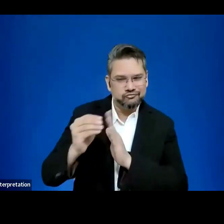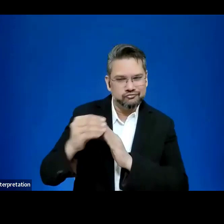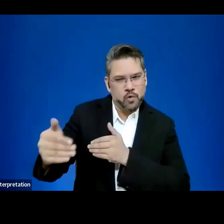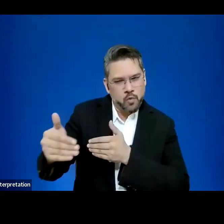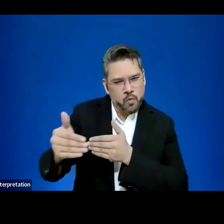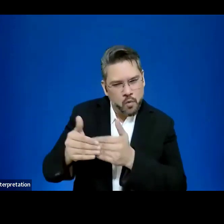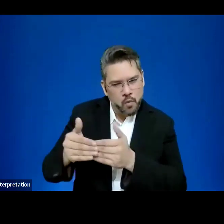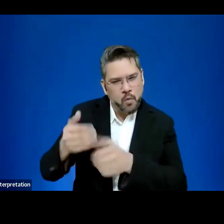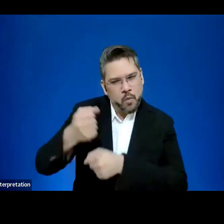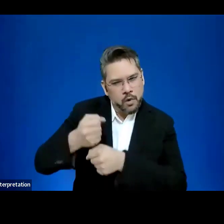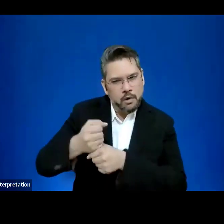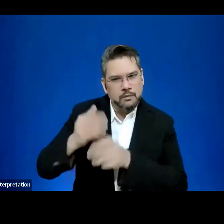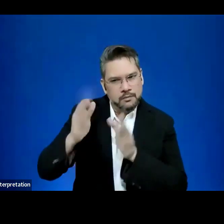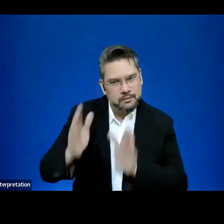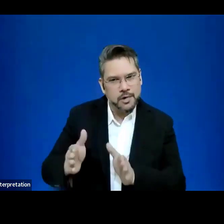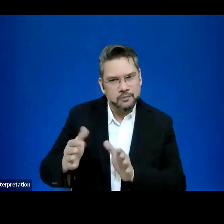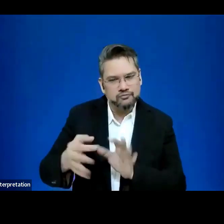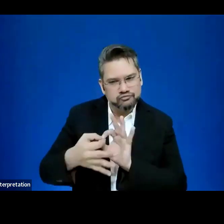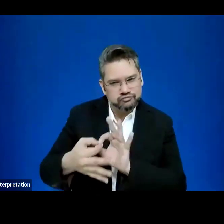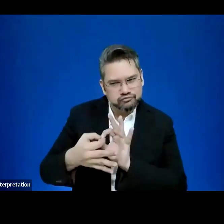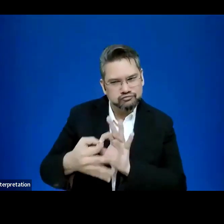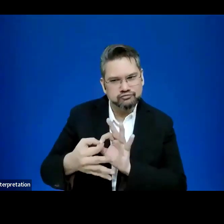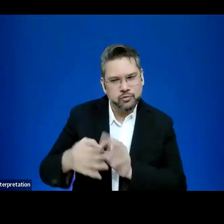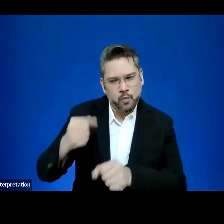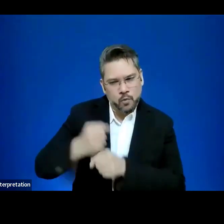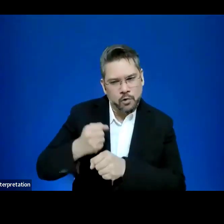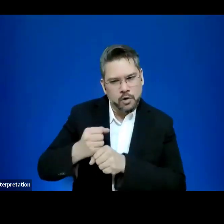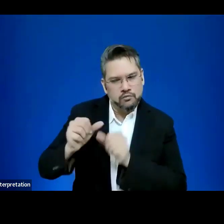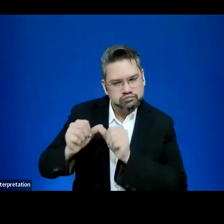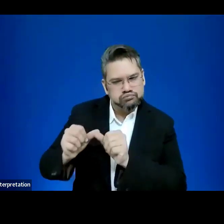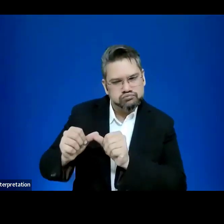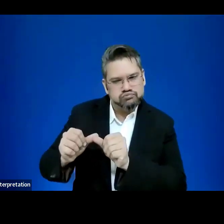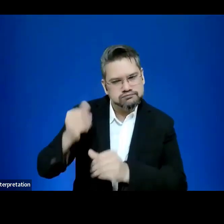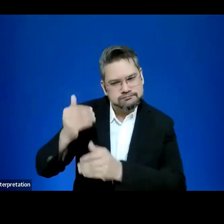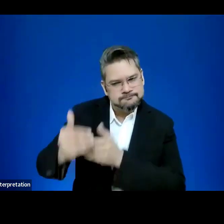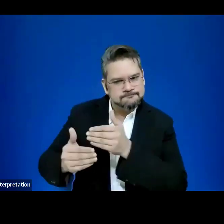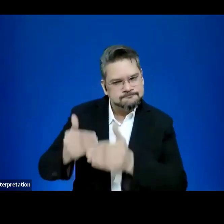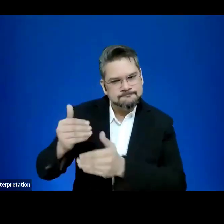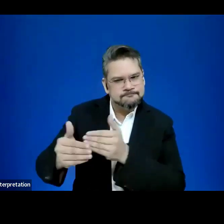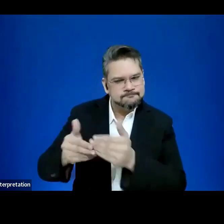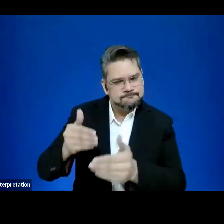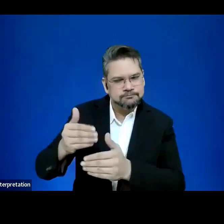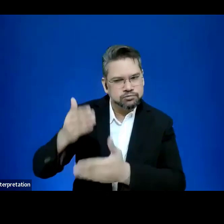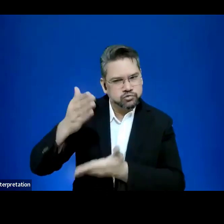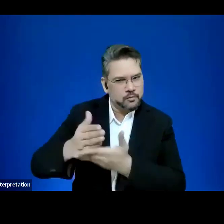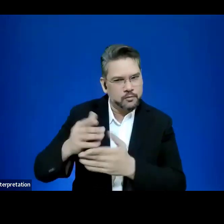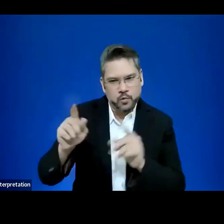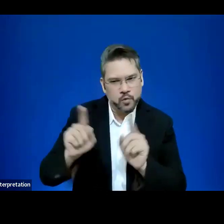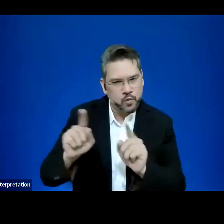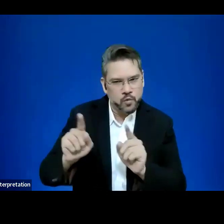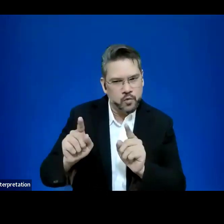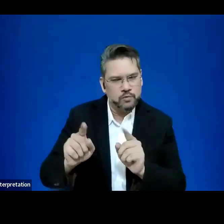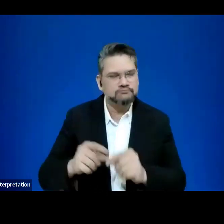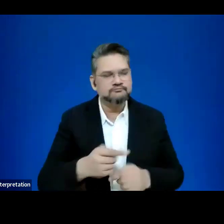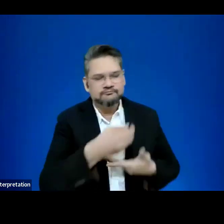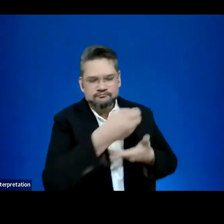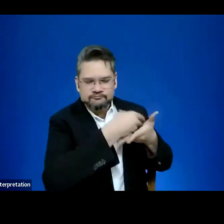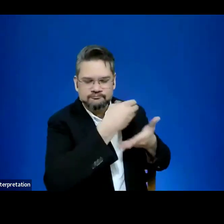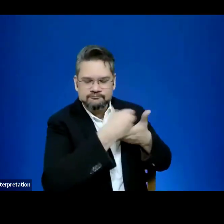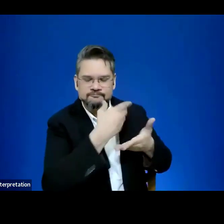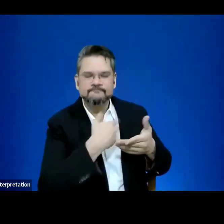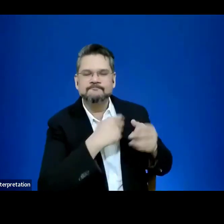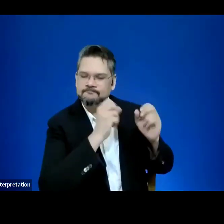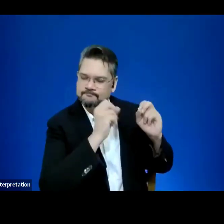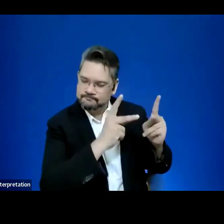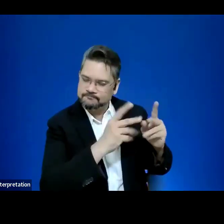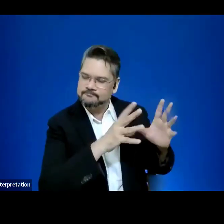你要与 TCI 有非常密切的关系，让我们持续的工作